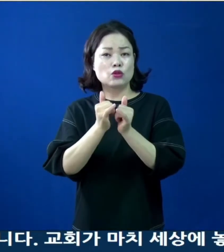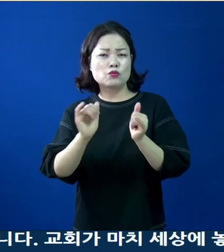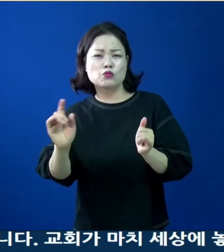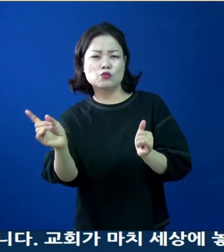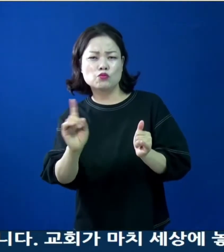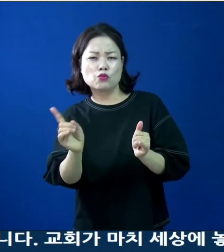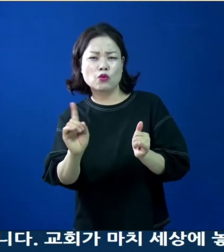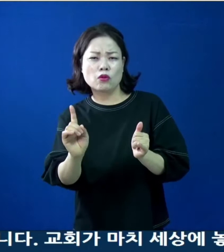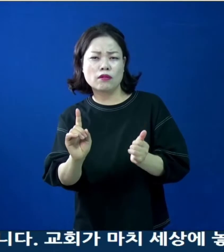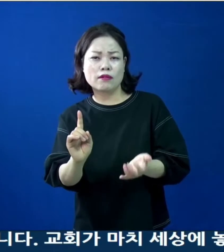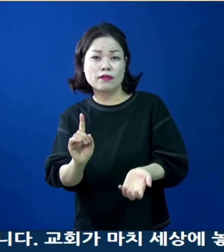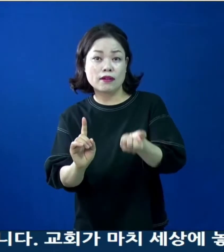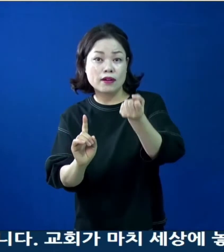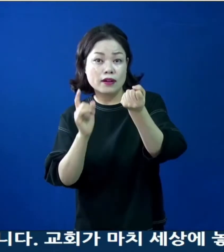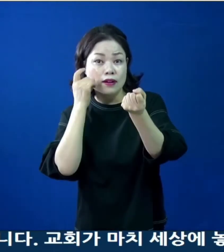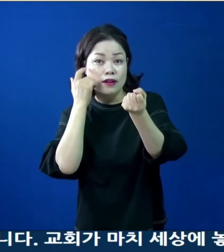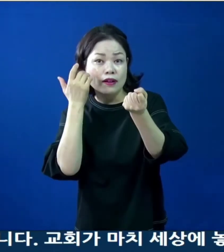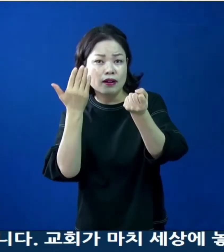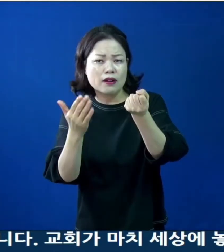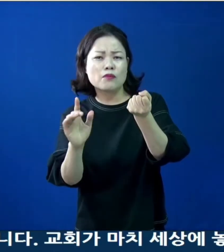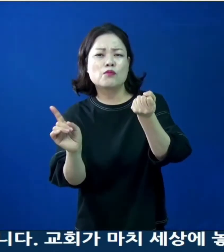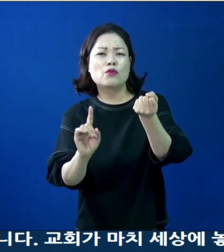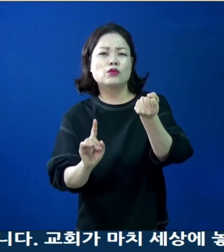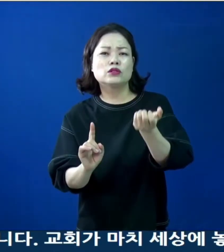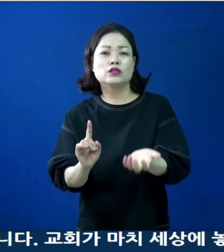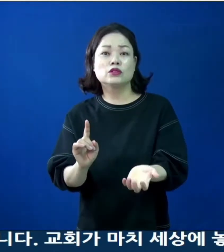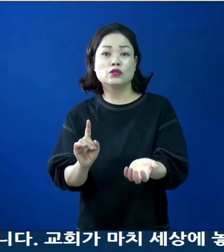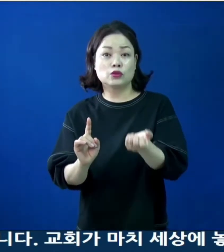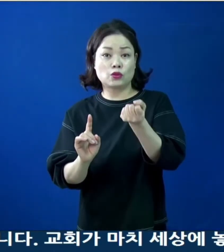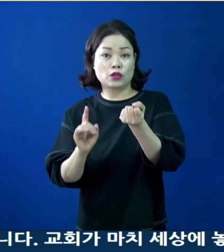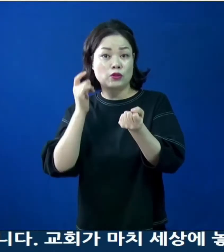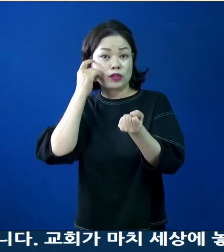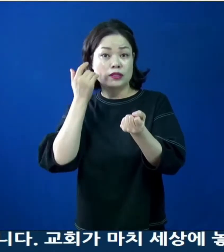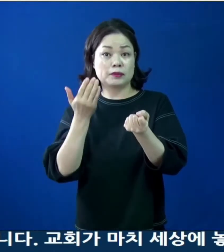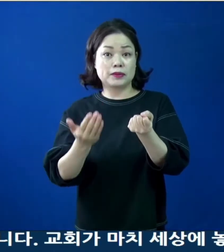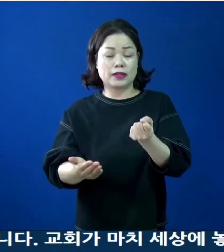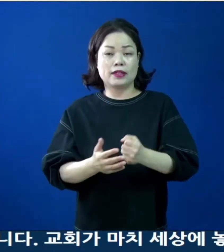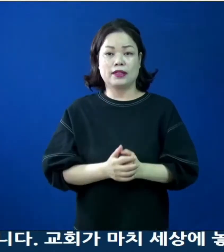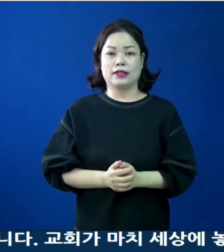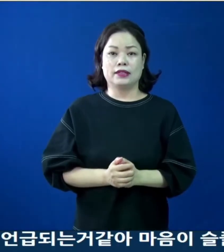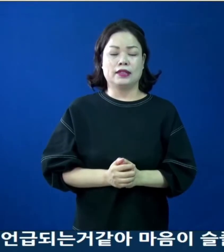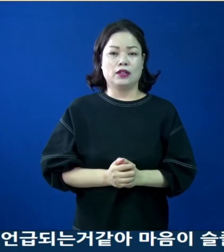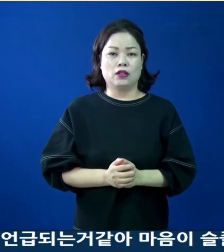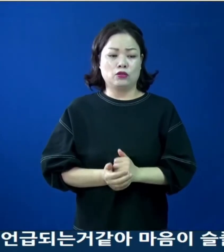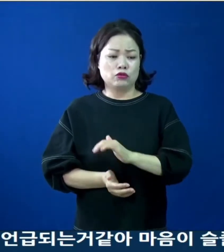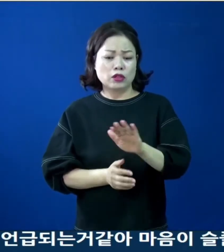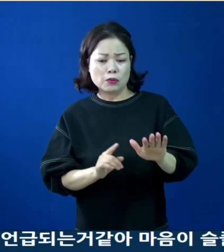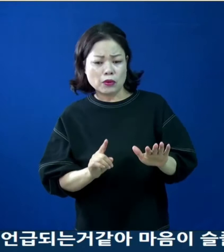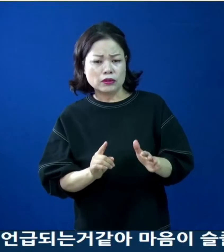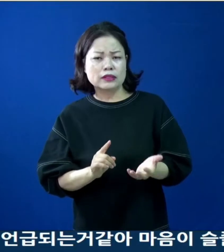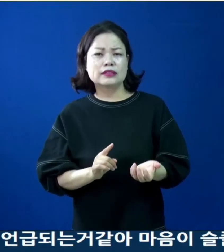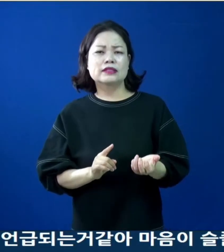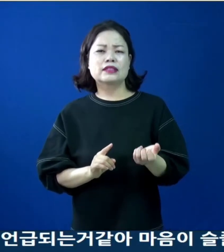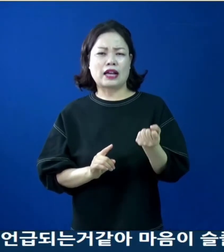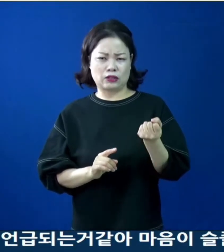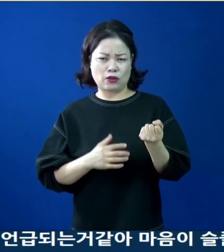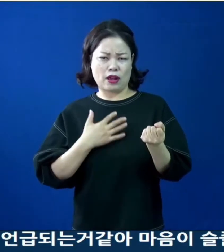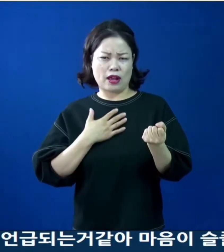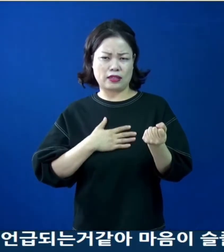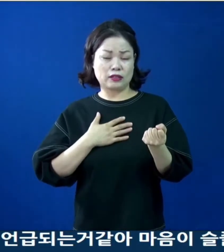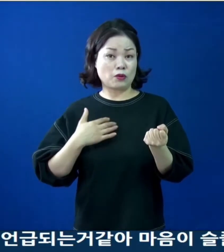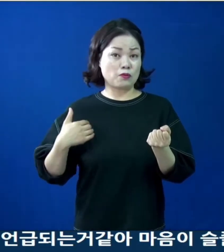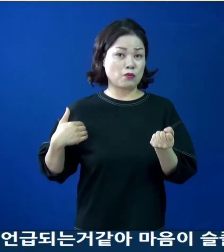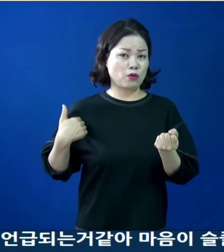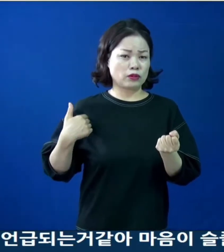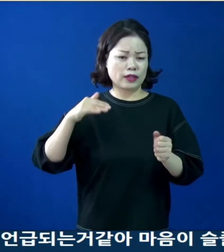무엇을 가지고 있죠? 무엇을 소유하고 있으십니까? 우리가 무엇을 가지고 있는 것을 아는 것과